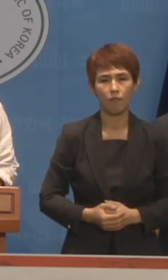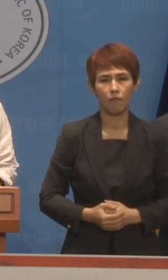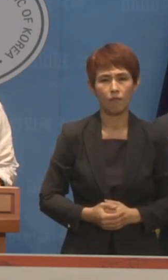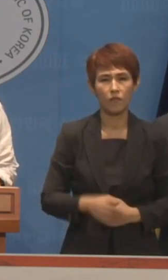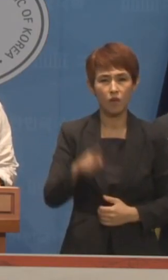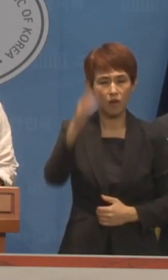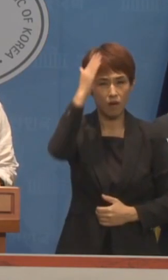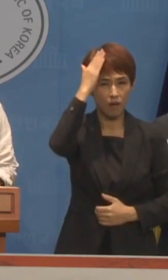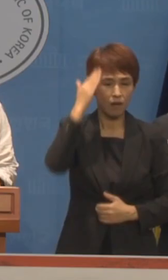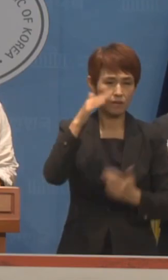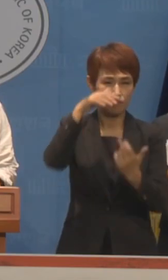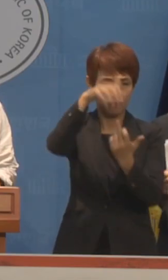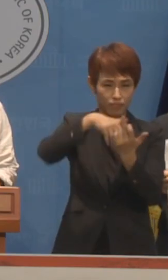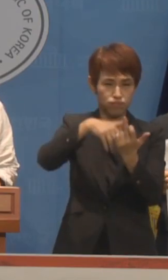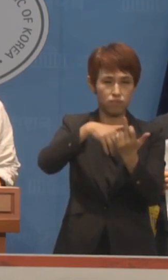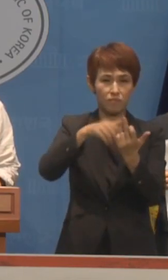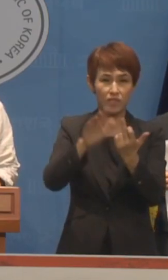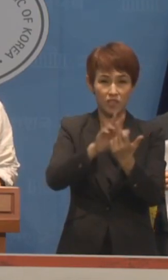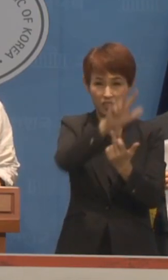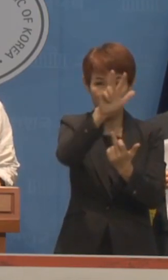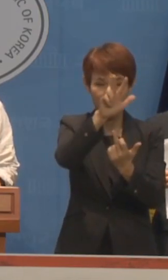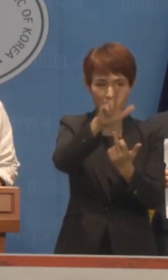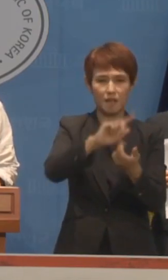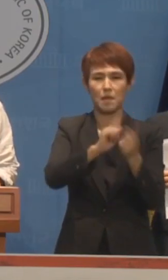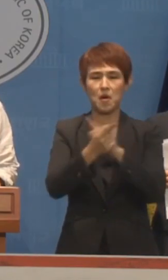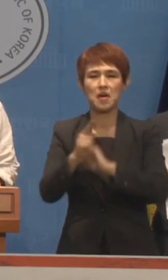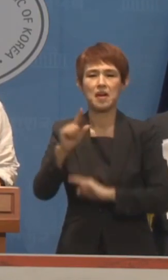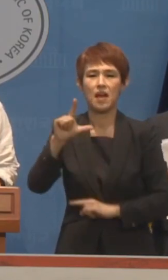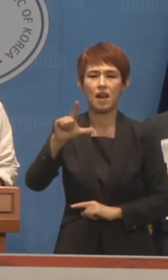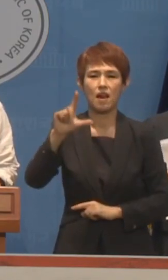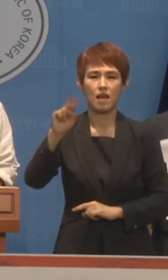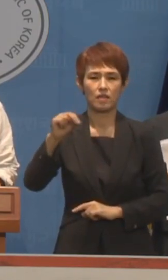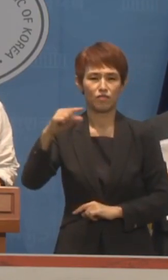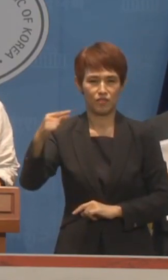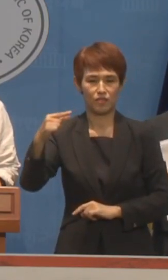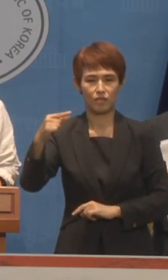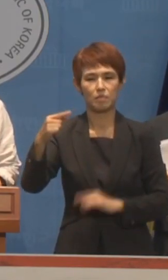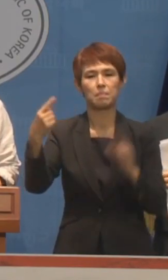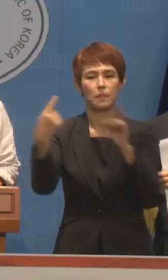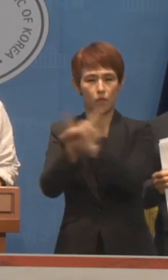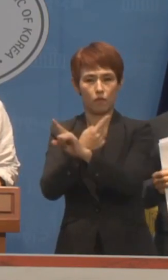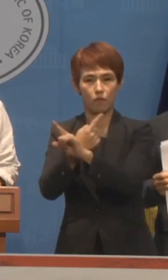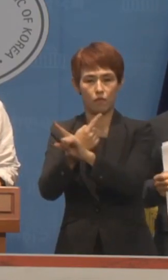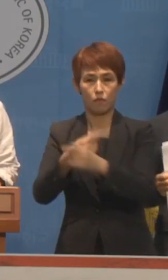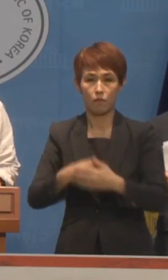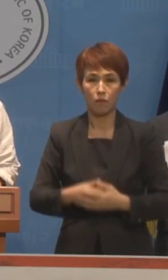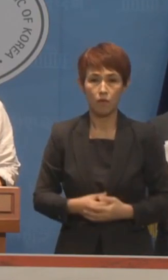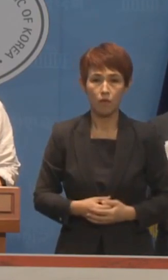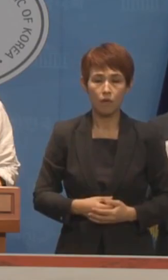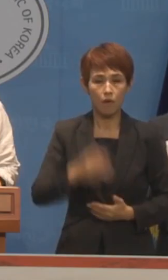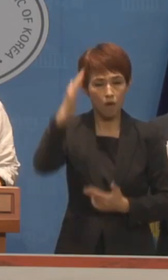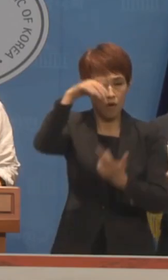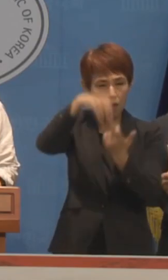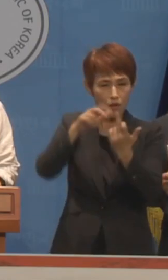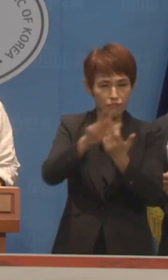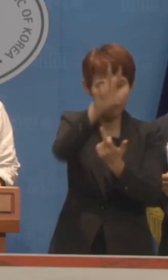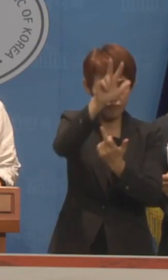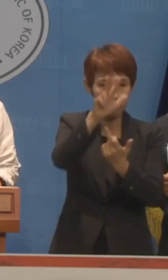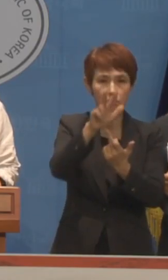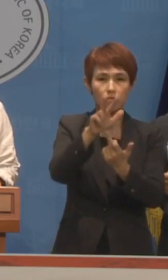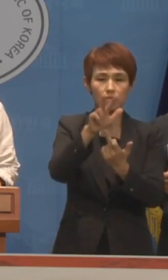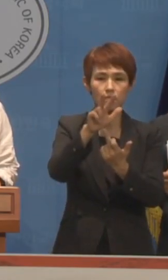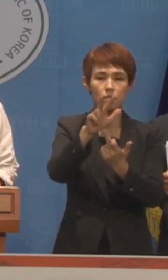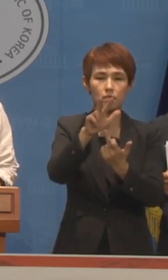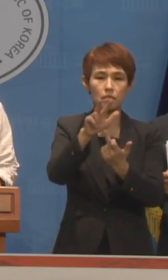발전을 LNG 발전소로 전환하고 암모니아, 수소 혼소로 확대한다는데 이는 탈석탄을 앞당기는 것을 막고